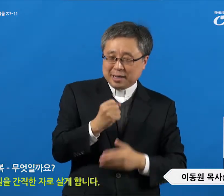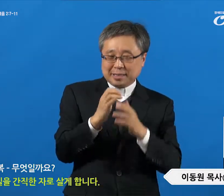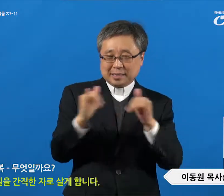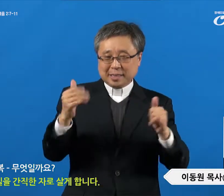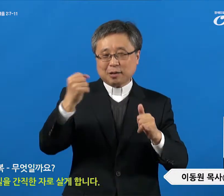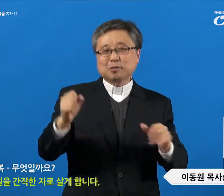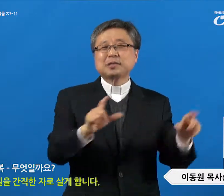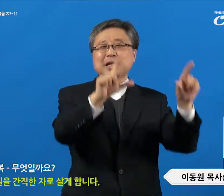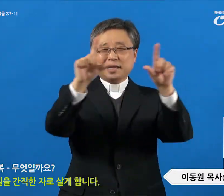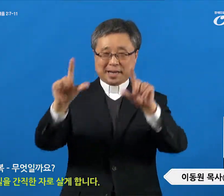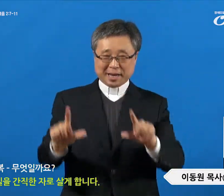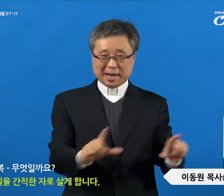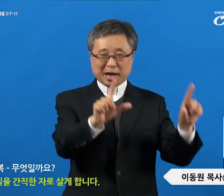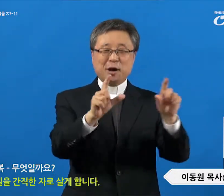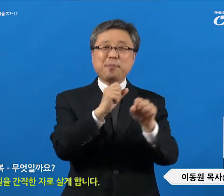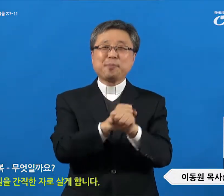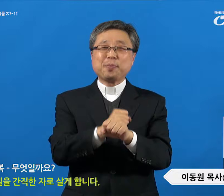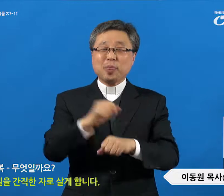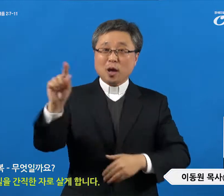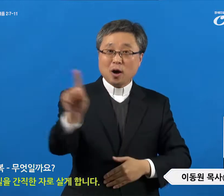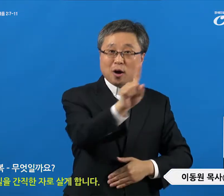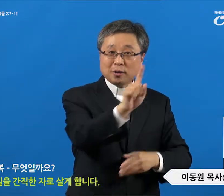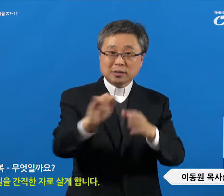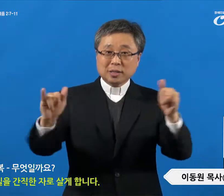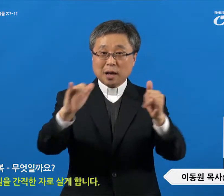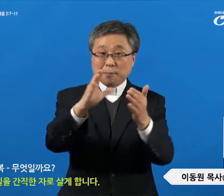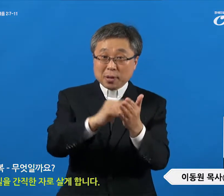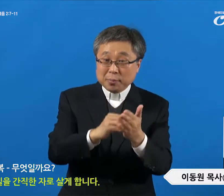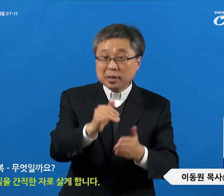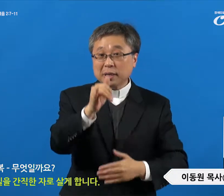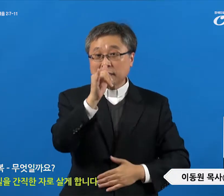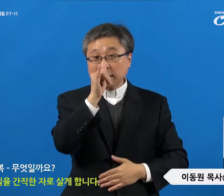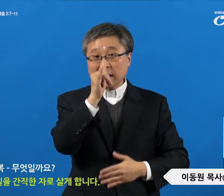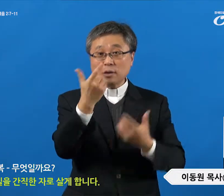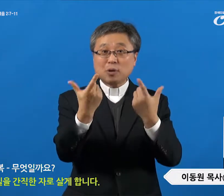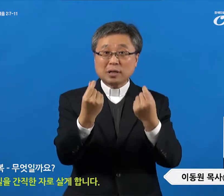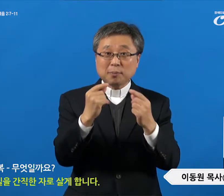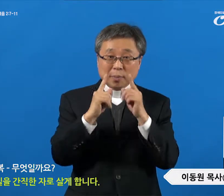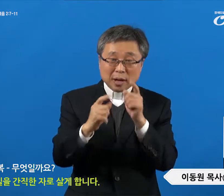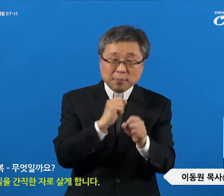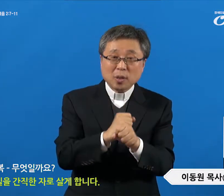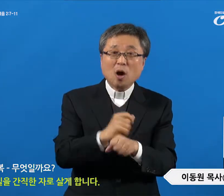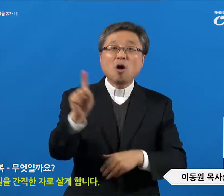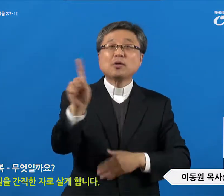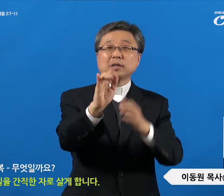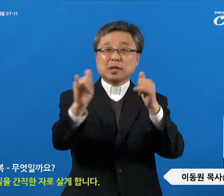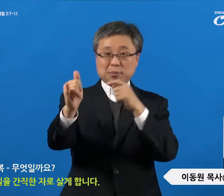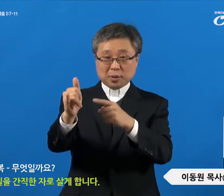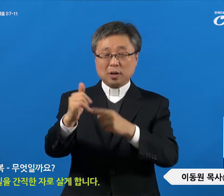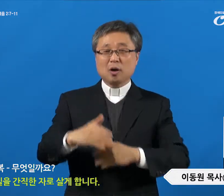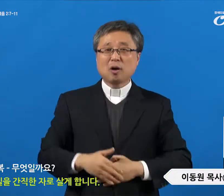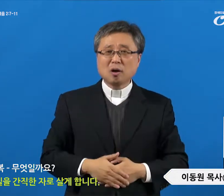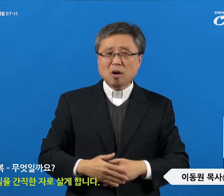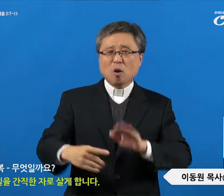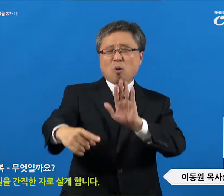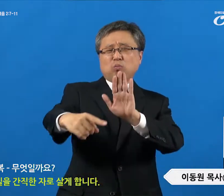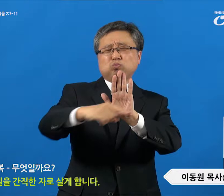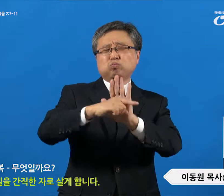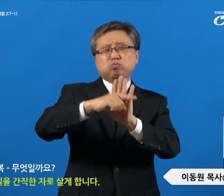합니다. 어떤 사람이 비밀이 있다, 이 말은 어떤 사람에게는 부정적인 말일 수도 있고 또